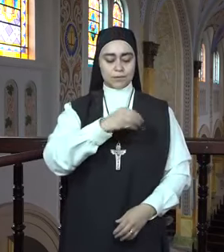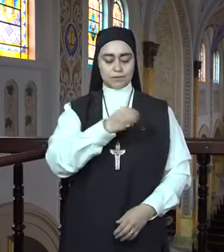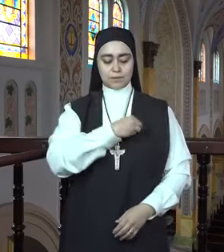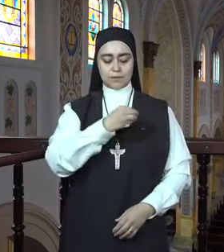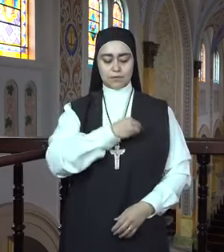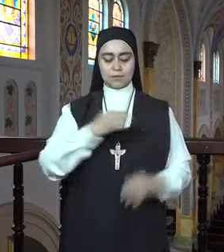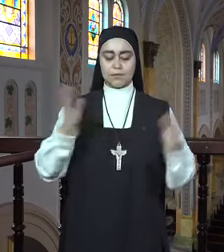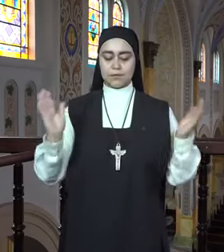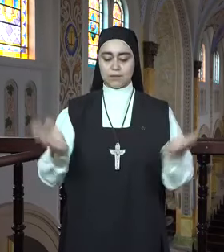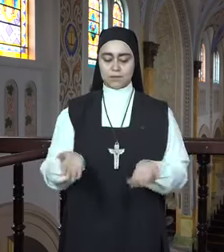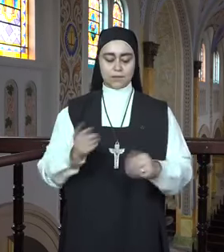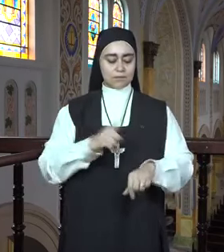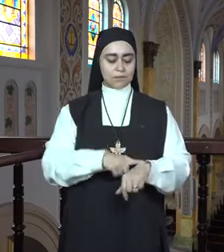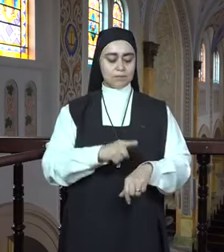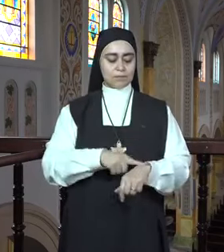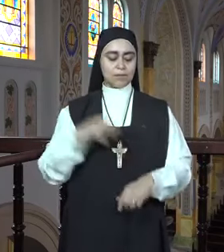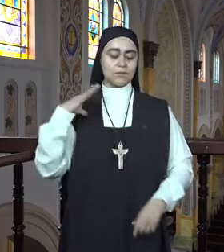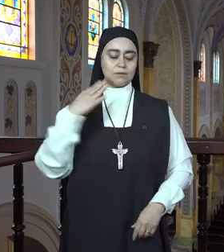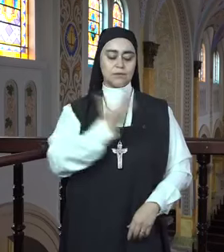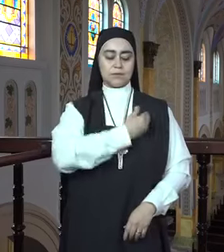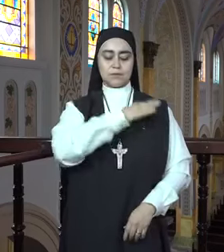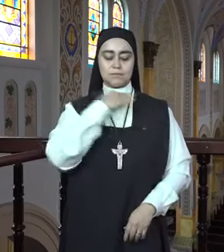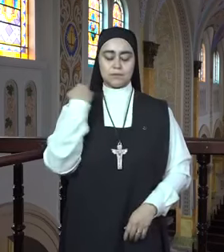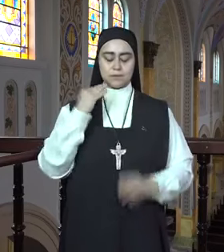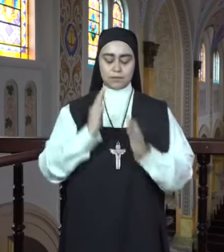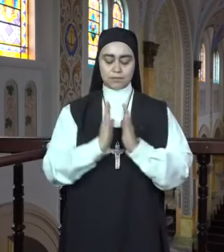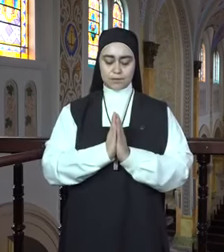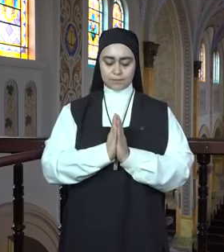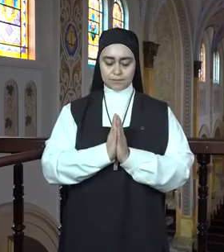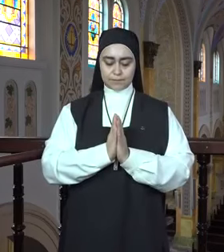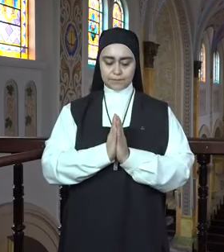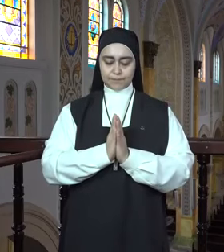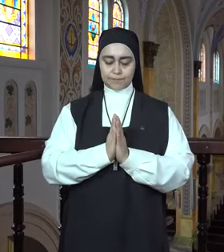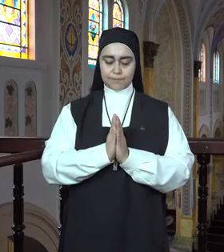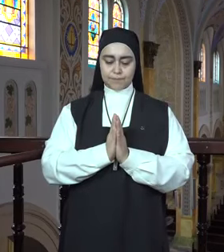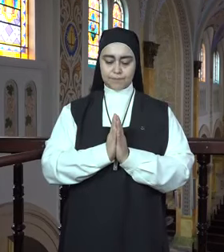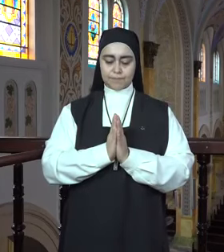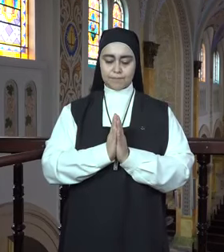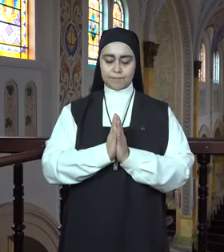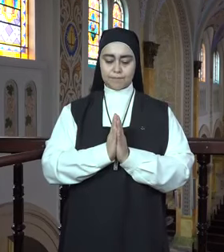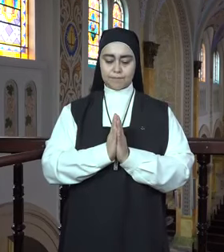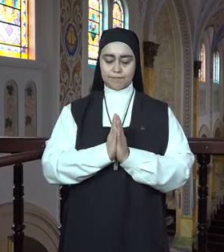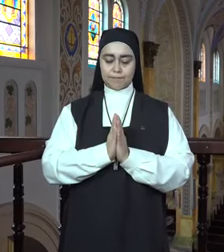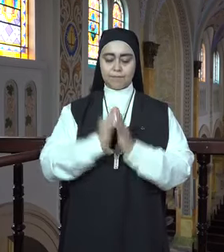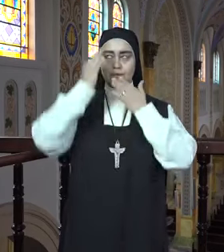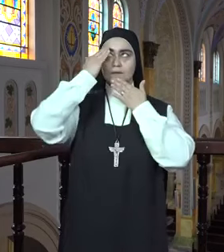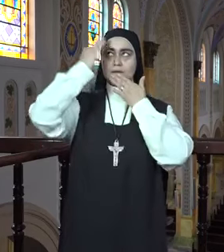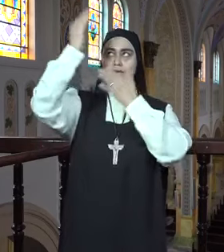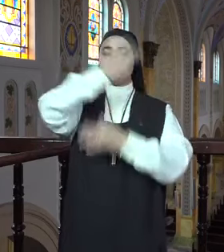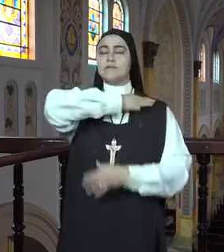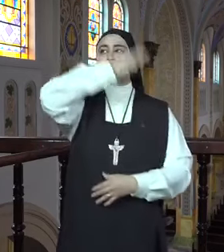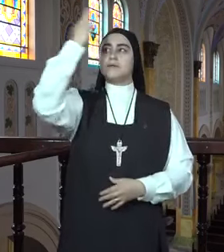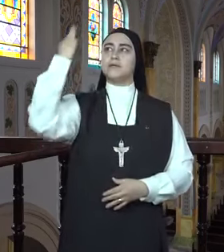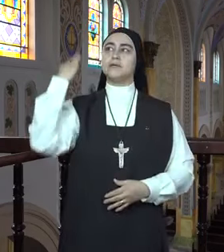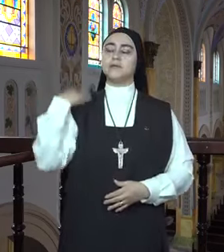pecadores, agora e na hora de nossa morte. Amém. Ave Maria, cheia de graça,